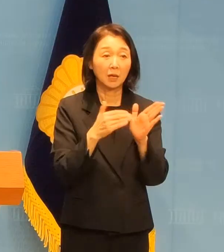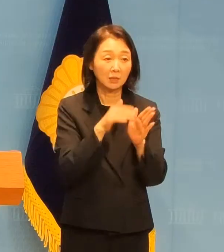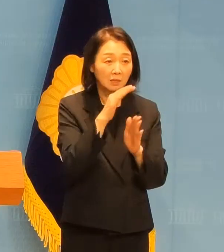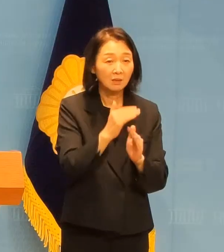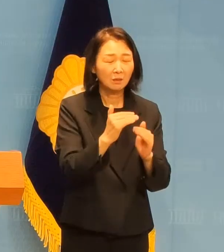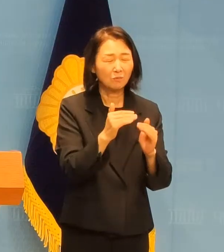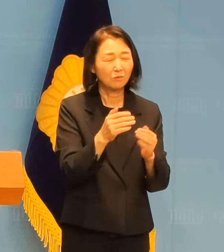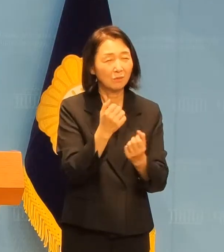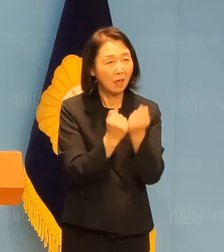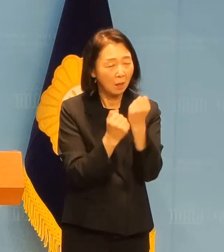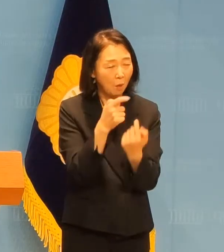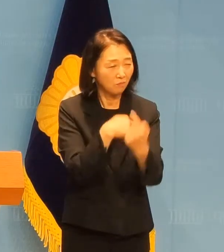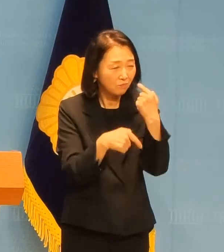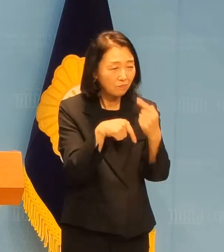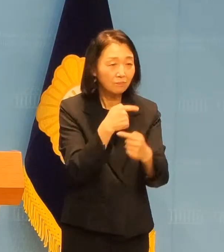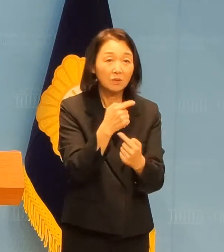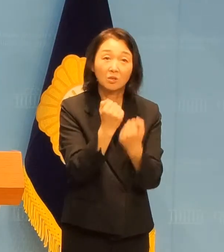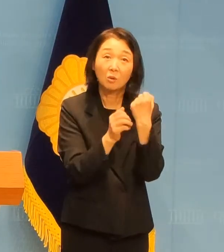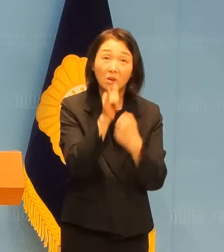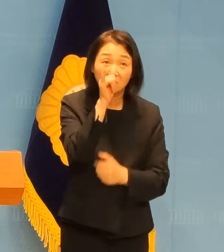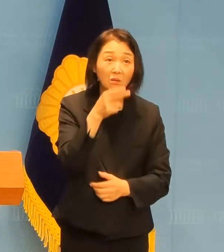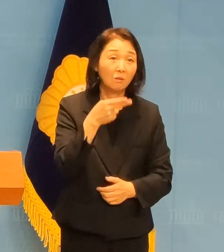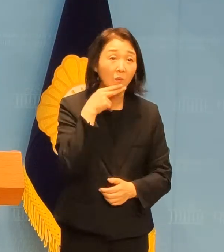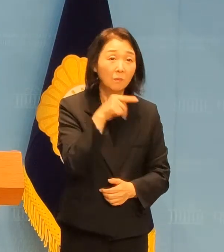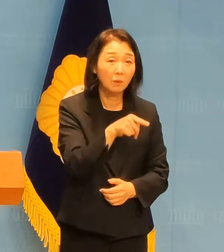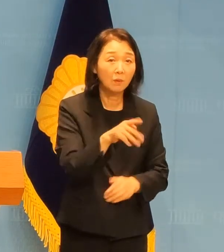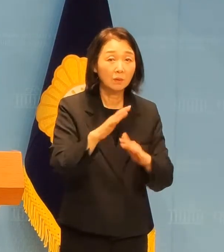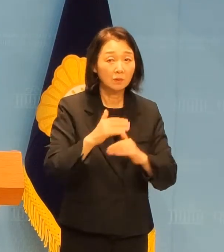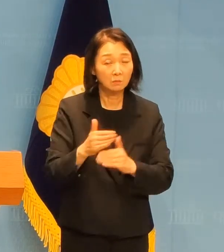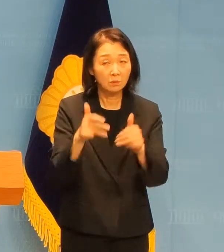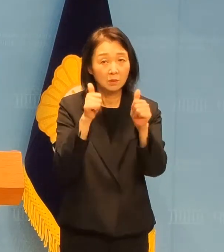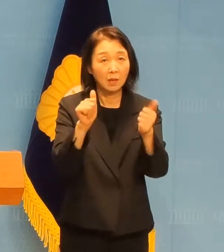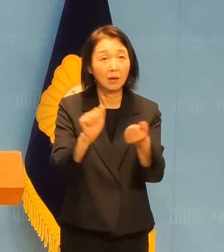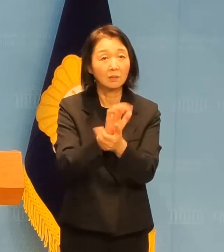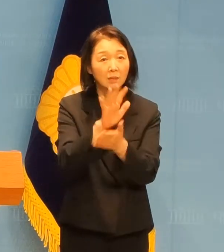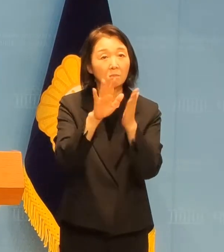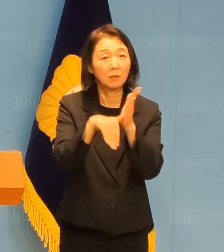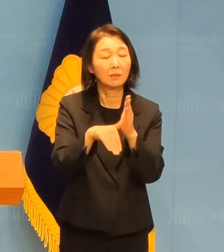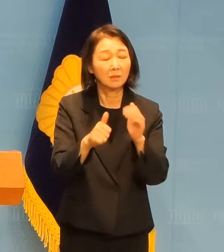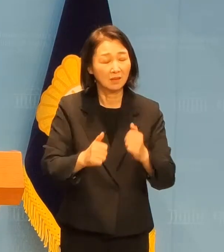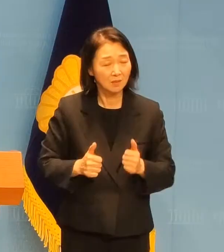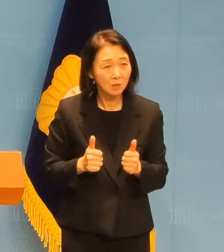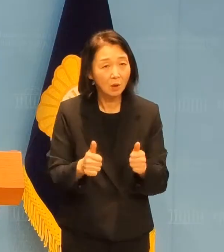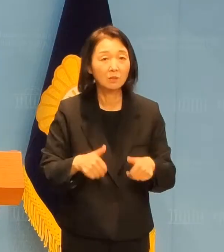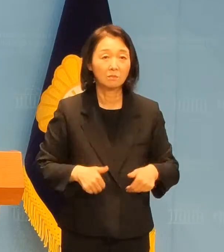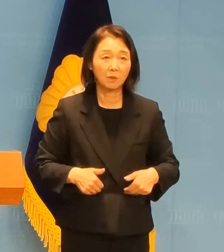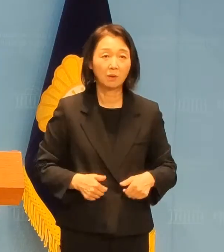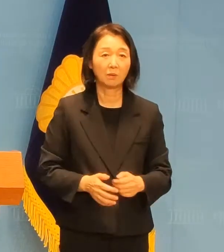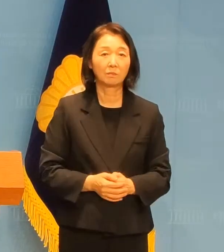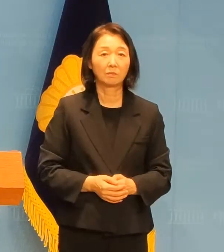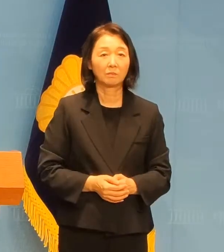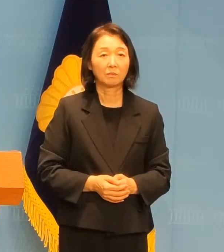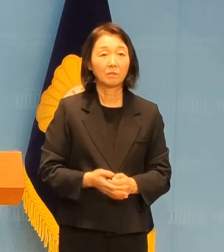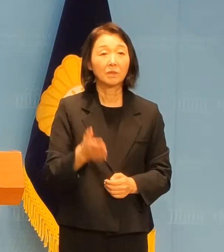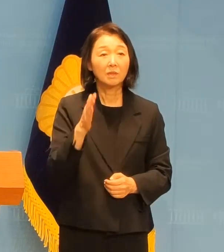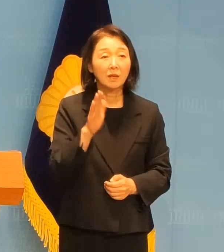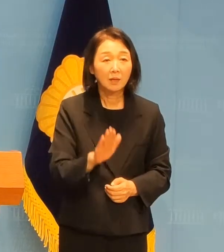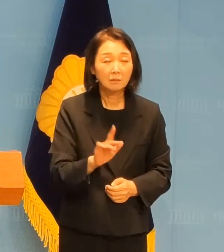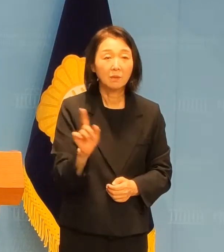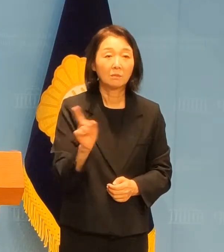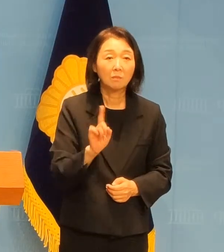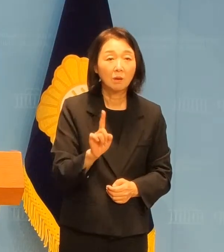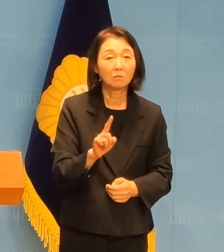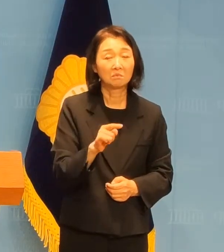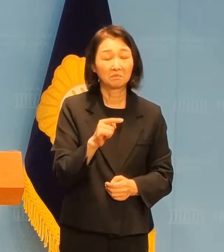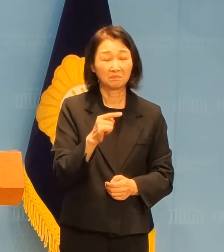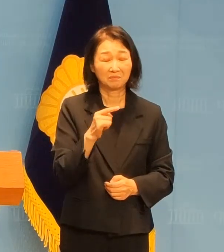무슨 해명이라도 있었습니까? 현재 진행되는 내란 재판이 충실해야 함은 물론입니다. 그러나 그 어떤 눈